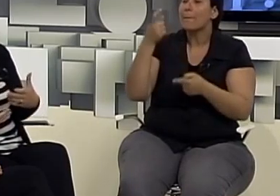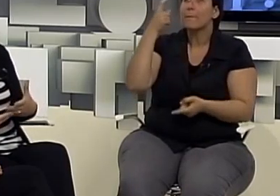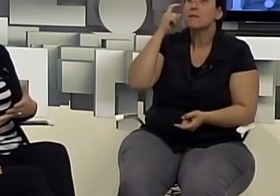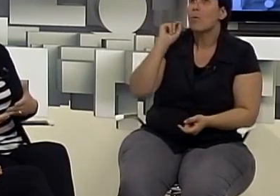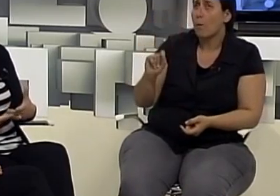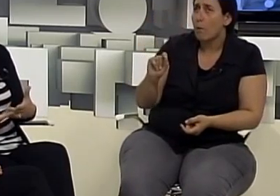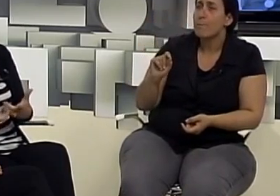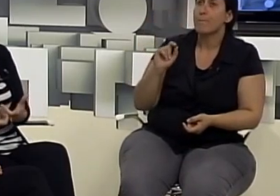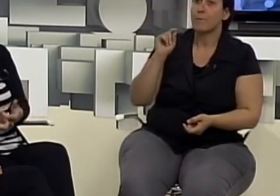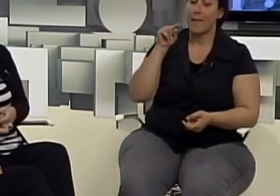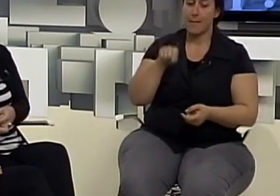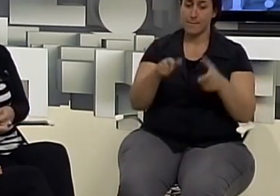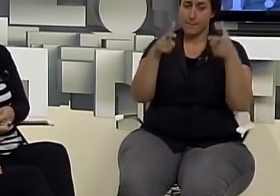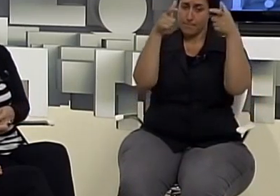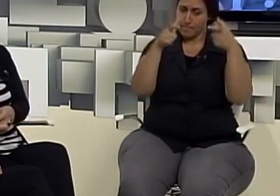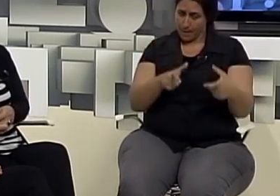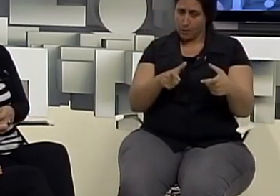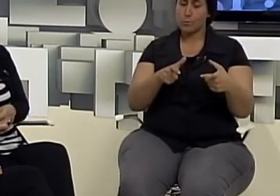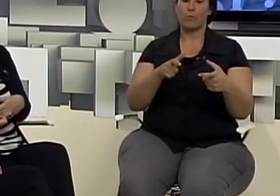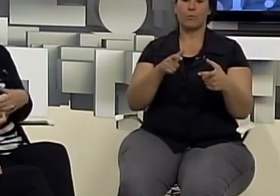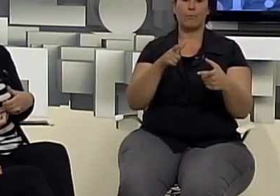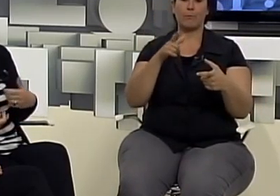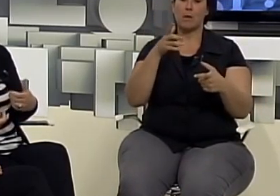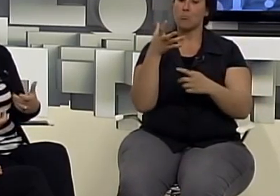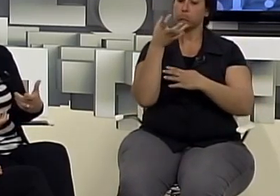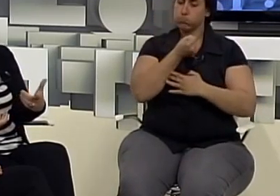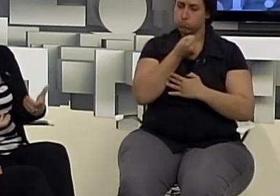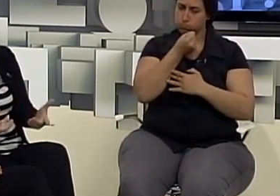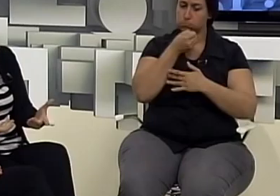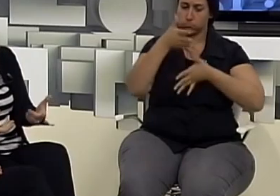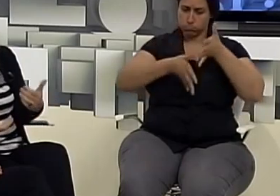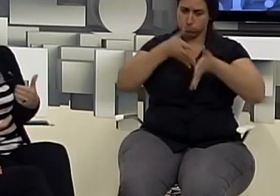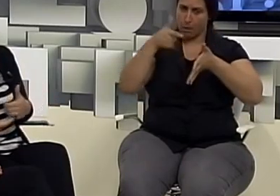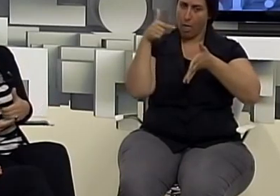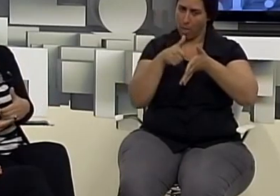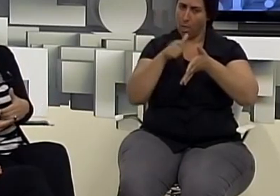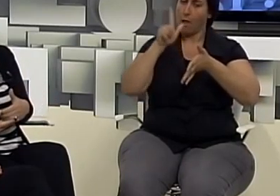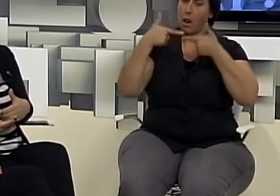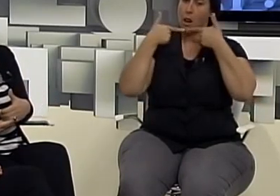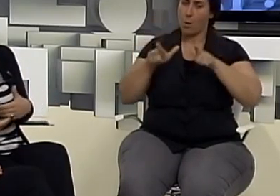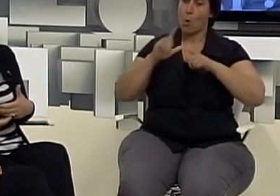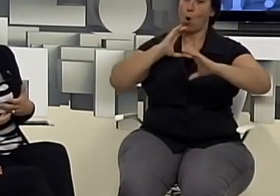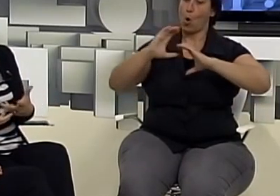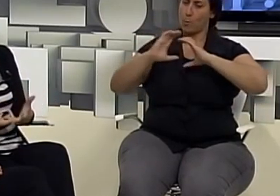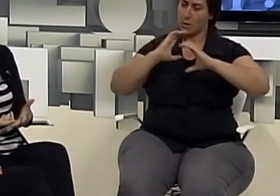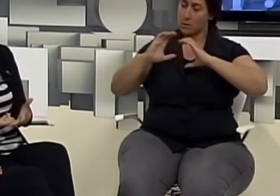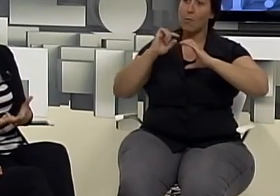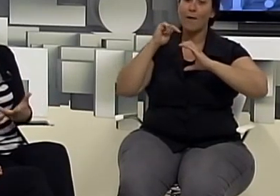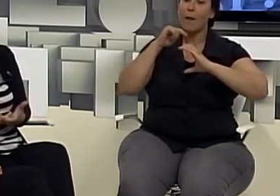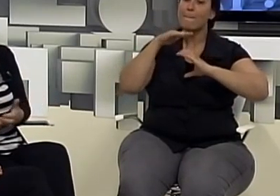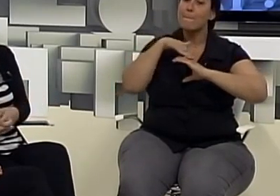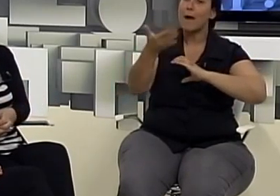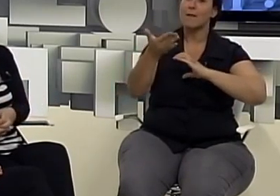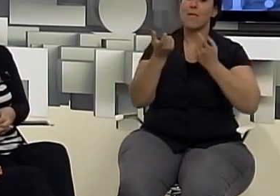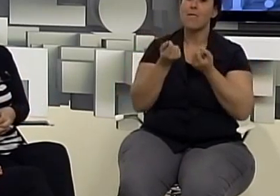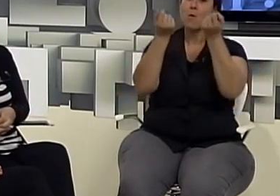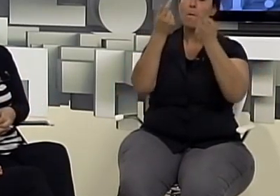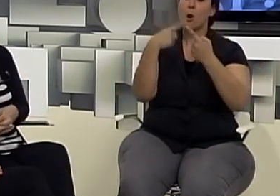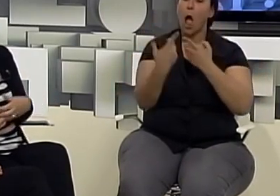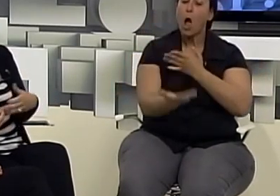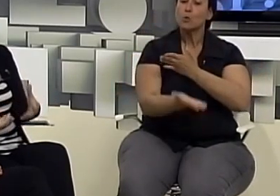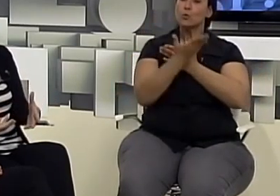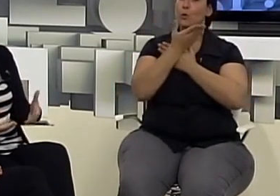que o espaço onde se preserva a língua de sinais como língua de comunicação, ele é muito mais rico de acesso ao